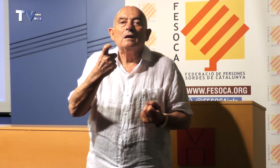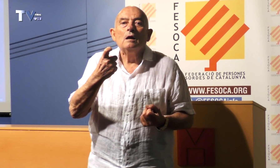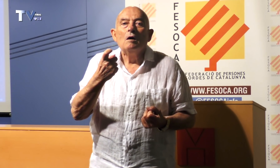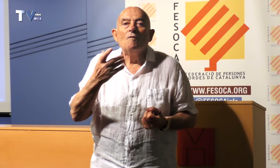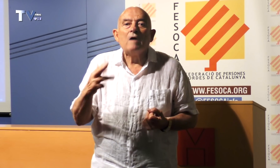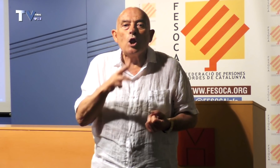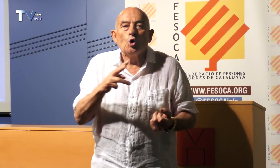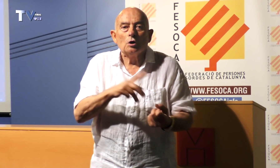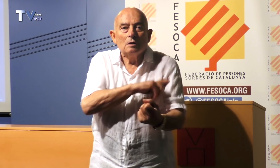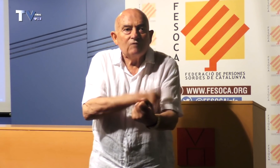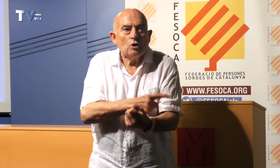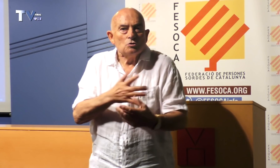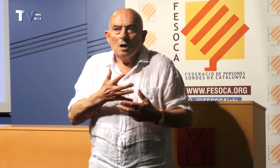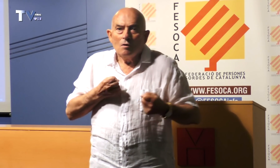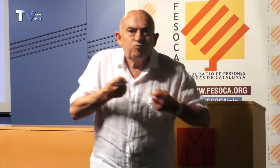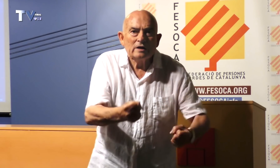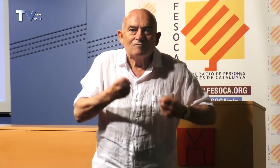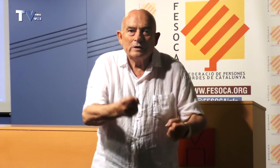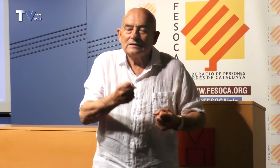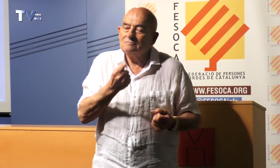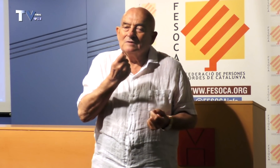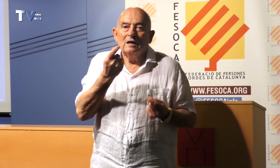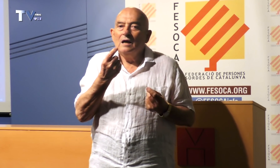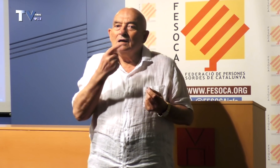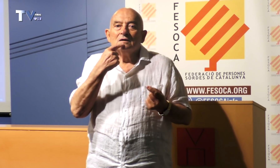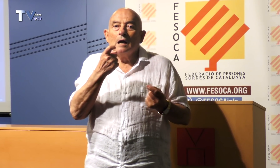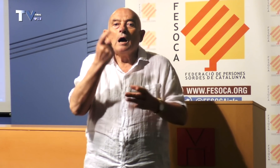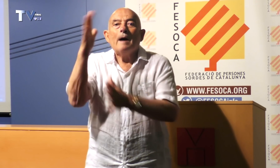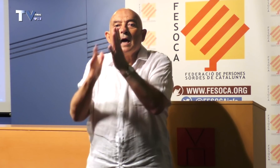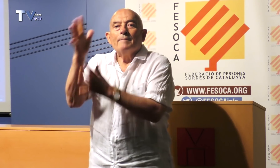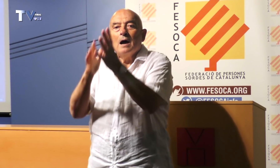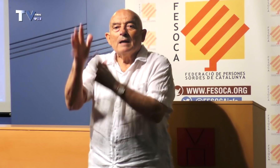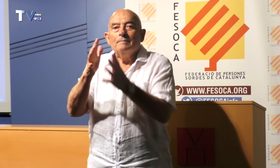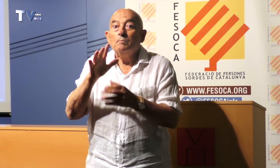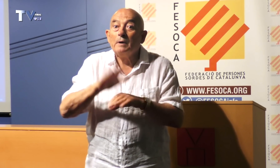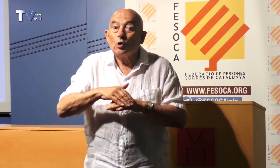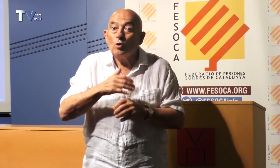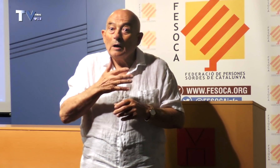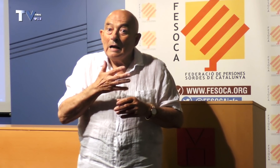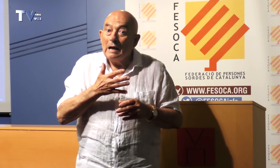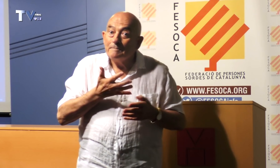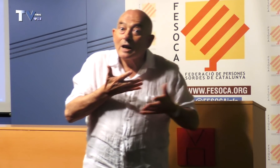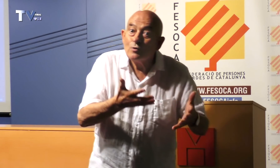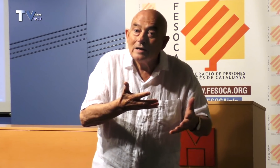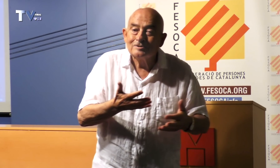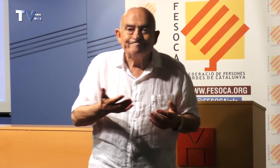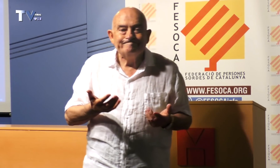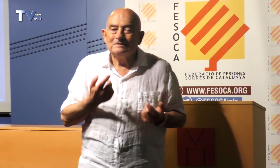sordes és molt difícil, no? Falta valor, falta empenta i força. I es parla molt, però en realitat el